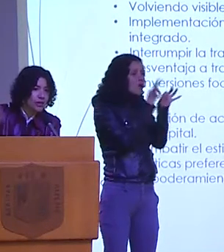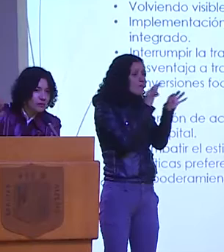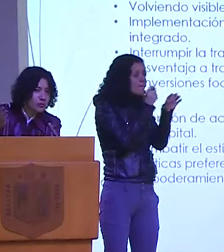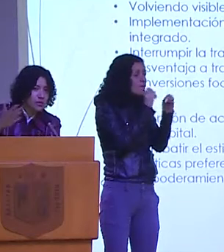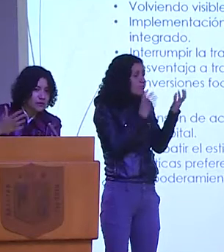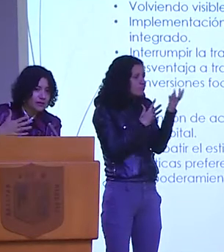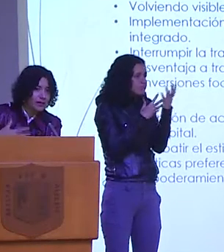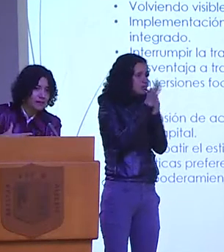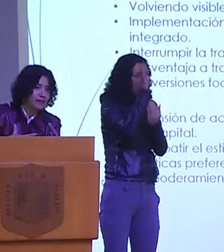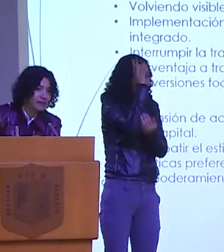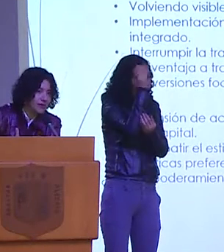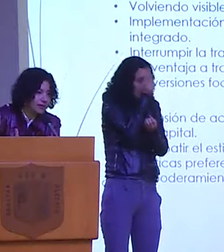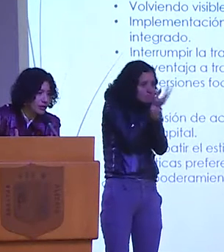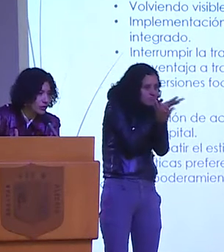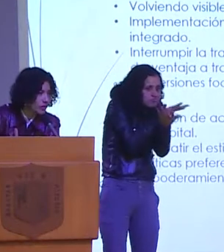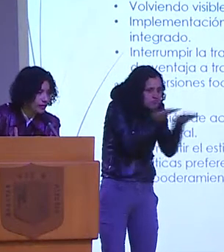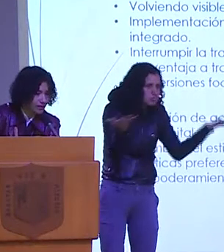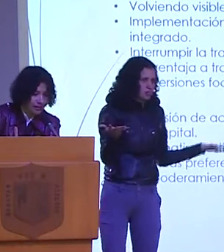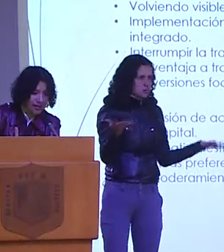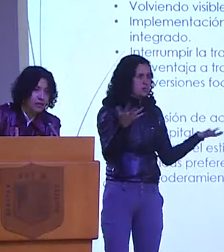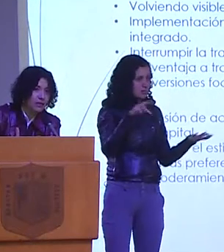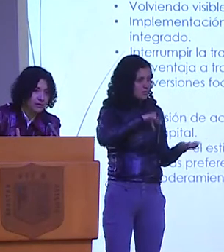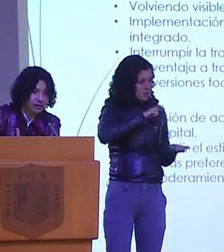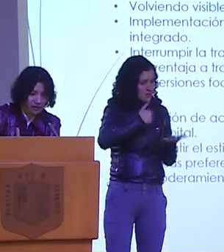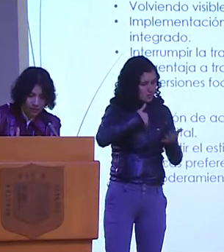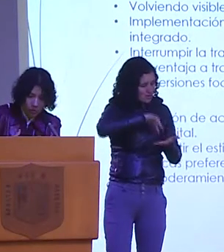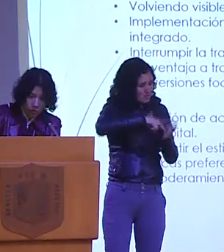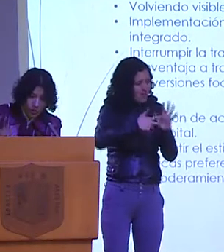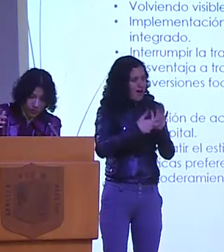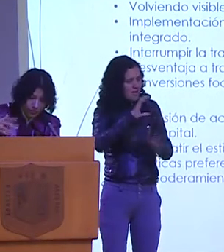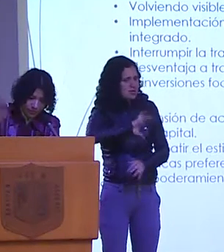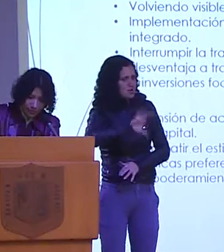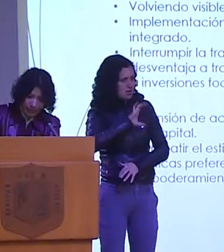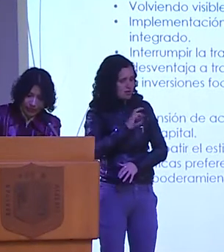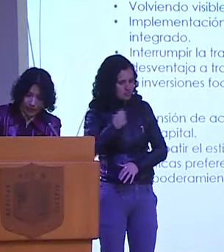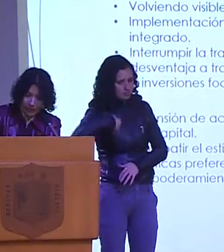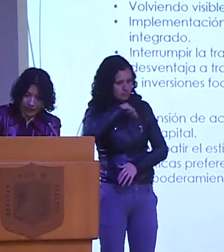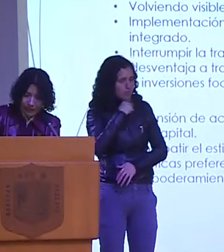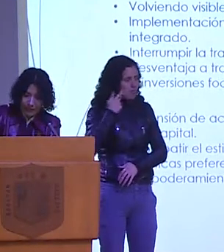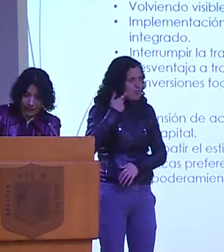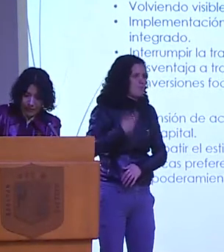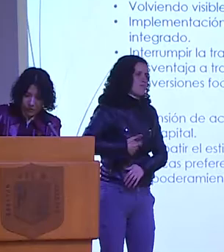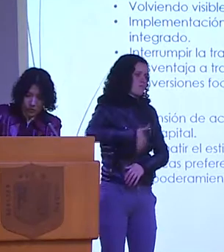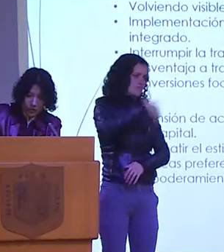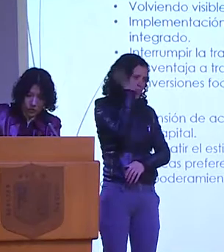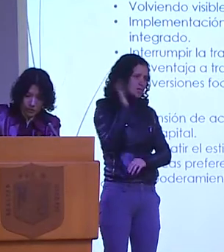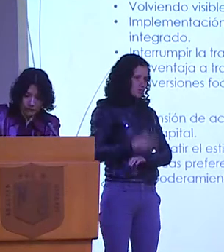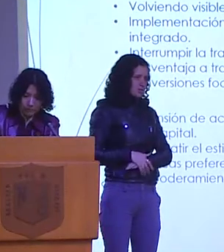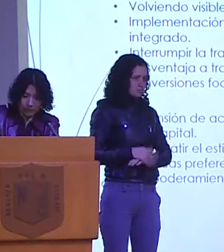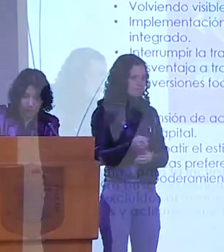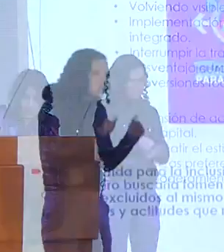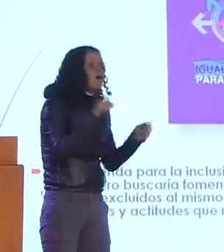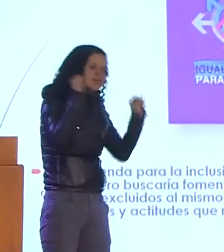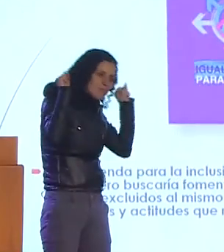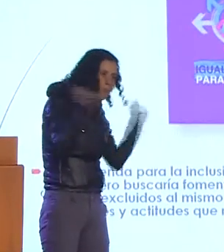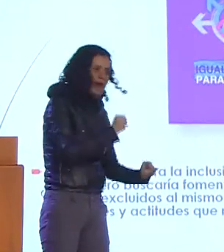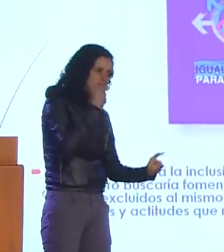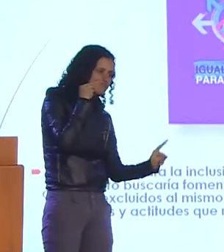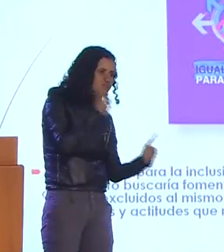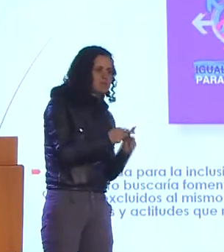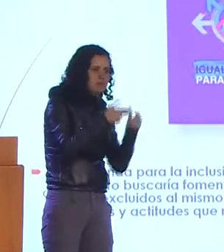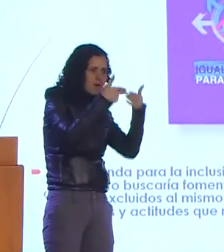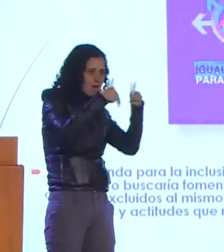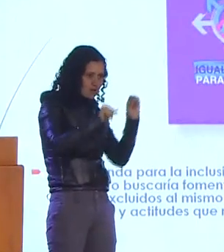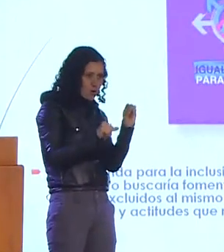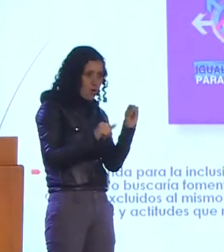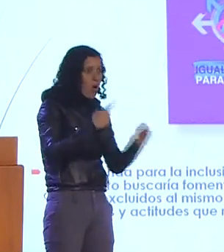nos habla de muchas más características que nos hacen realmente humanos y eso nos ayuda. Enfoque de